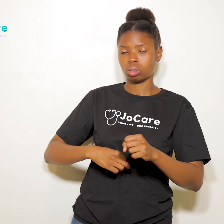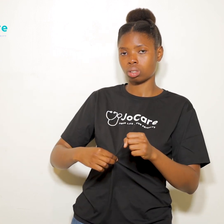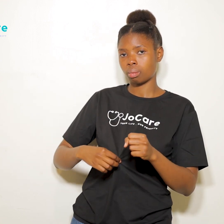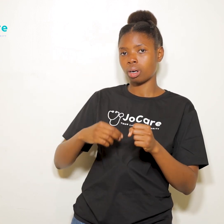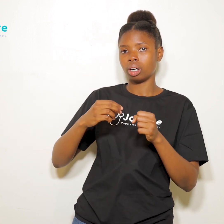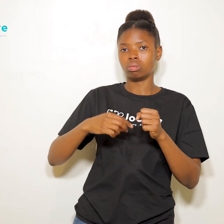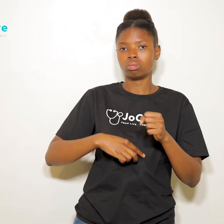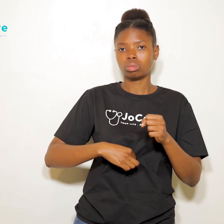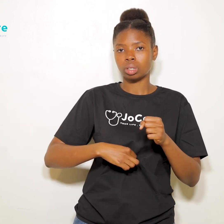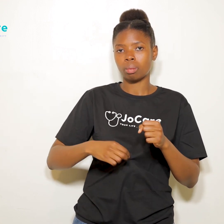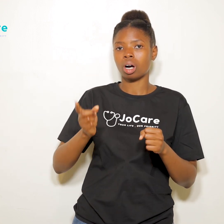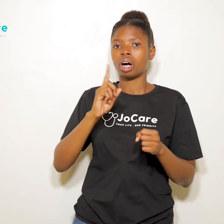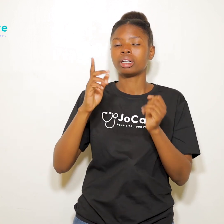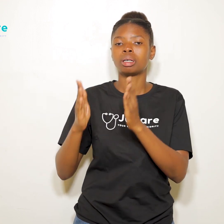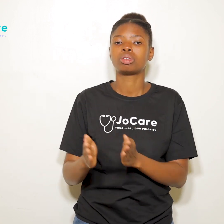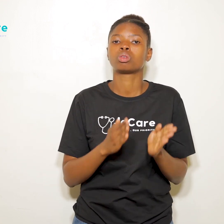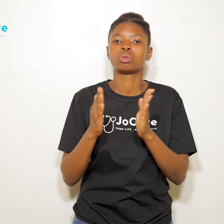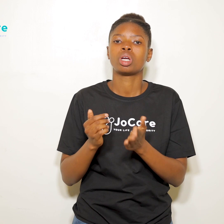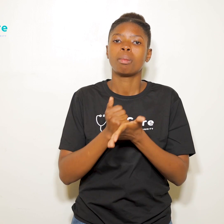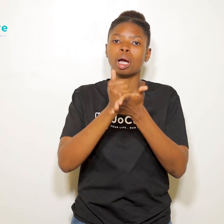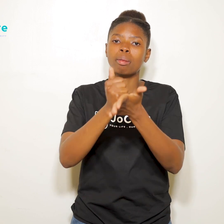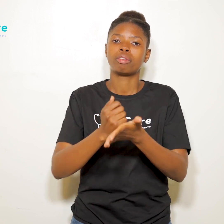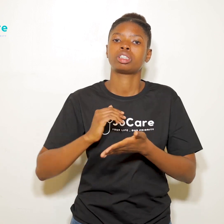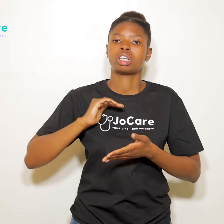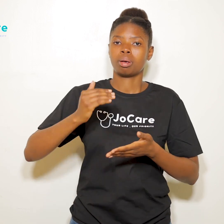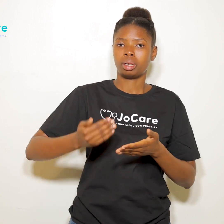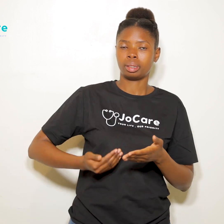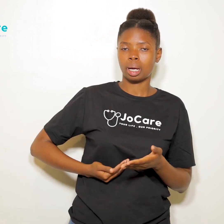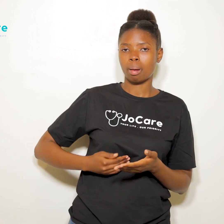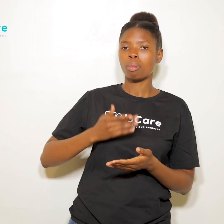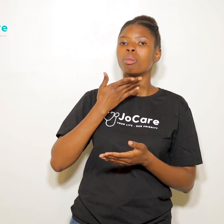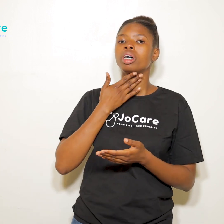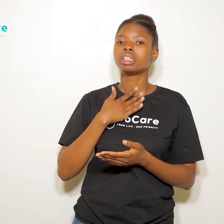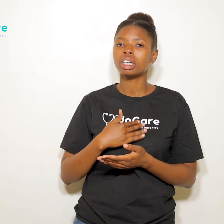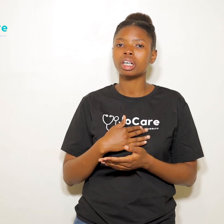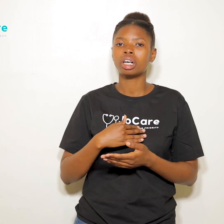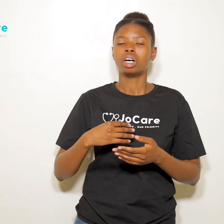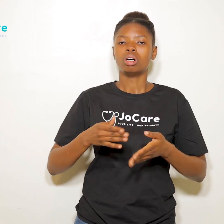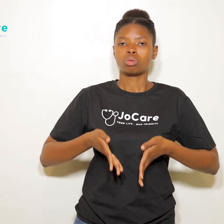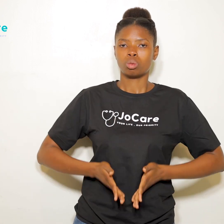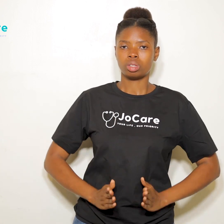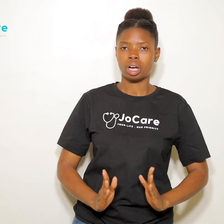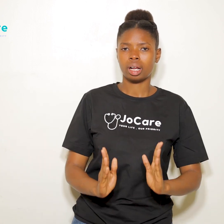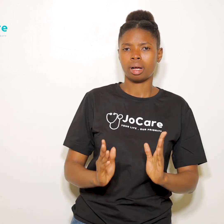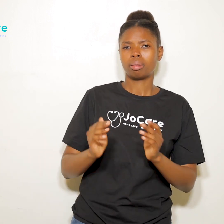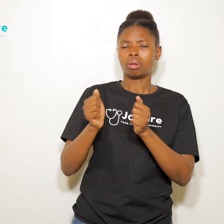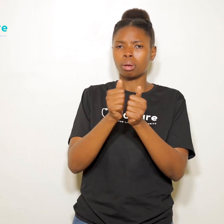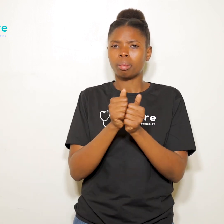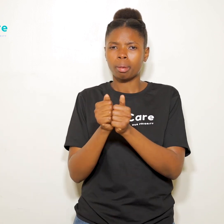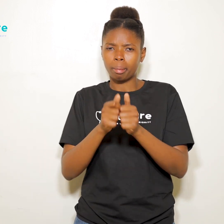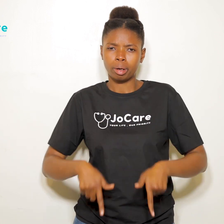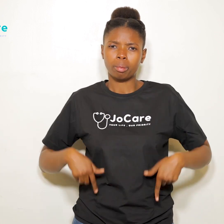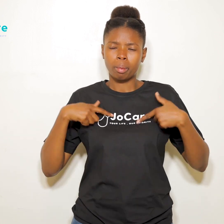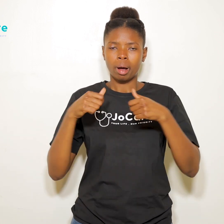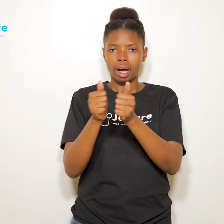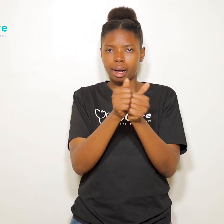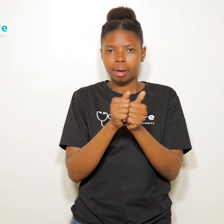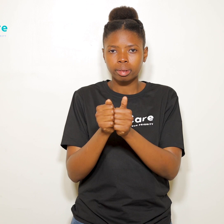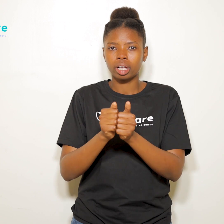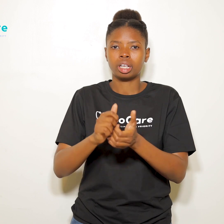nanone abadamu bifuza kubyara nk'aba bamaze igihe kinini babana n'abagabo n'abafasha babo batari babona urubyaro.